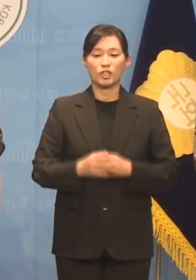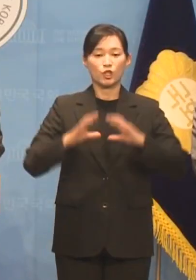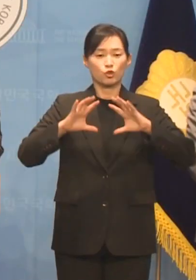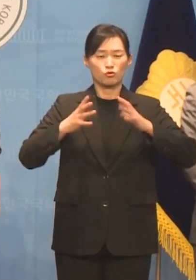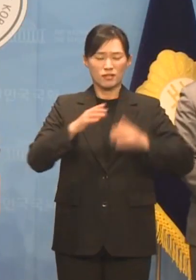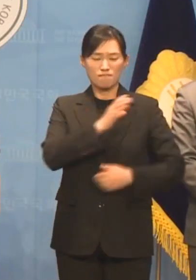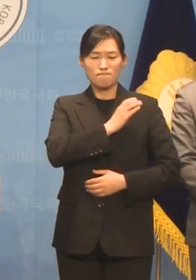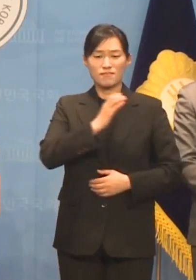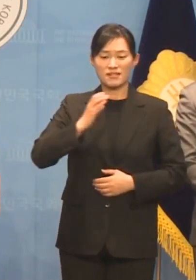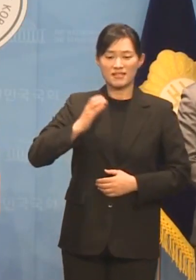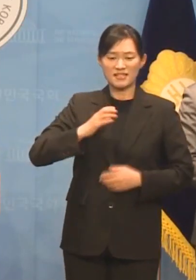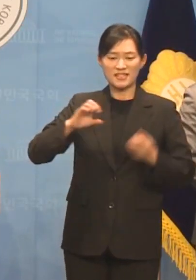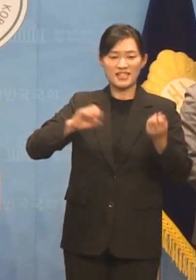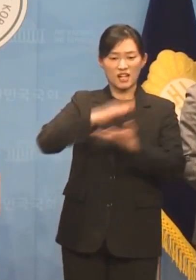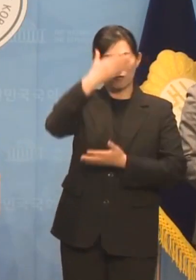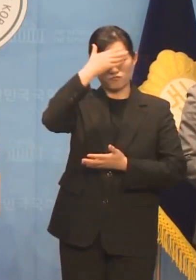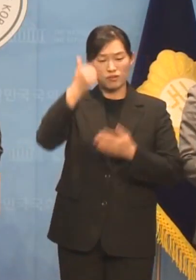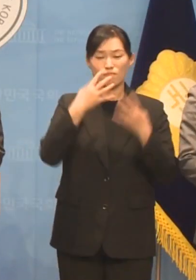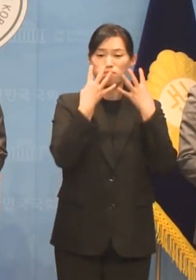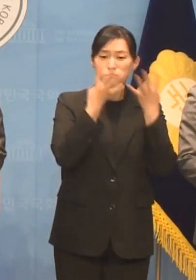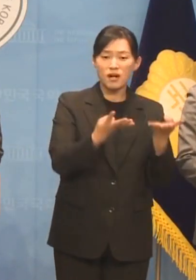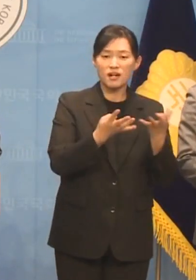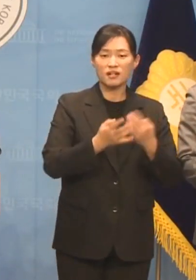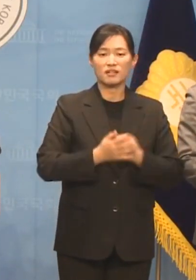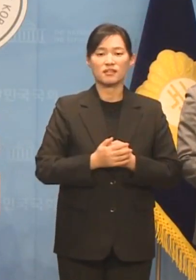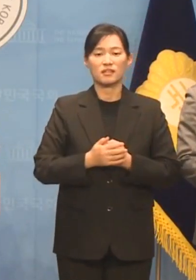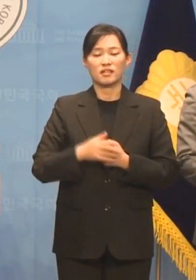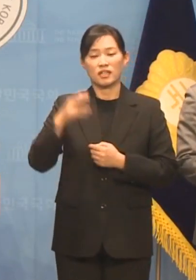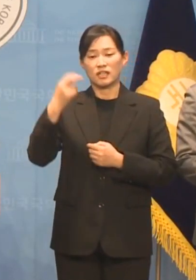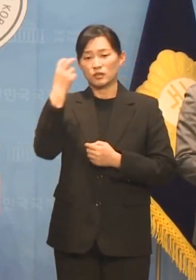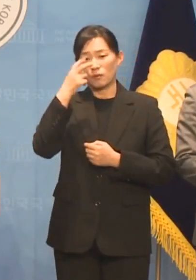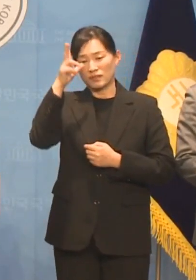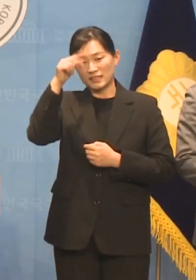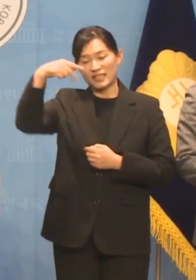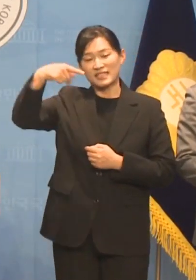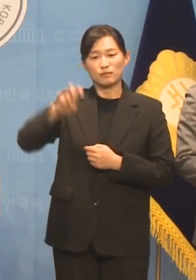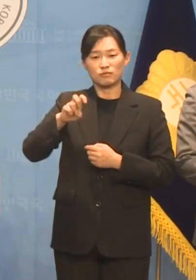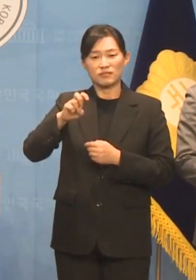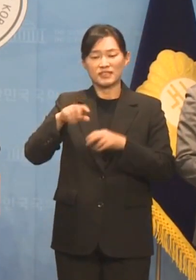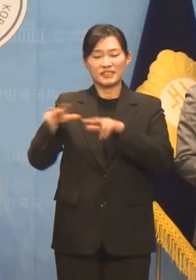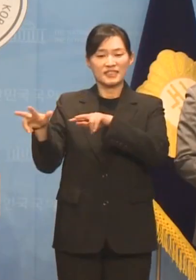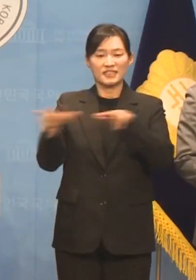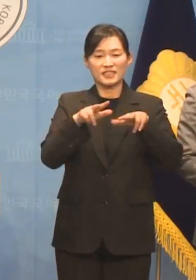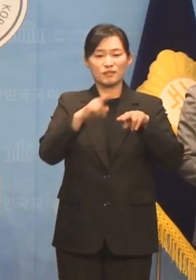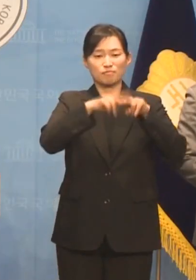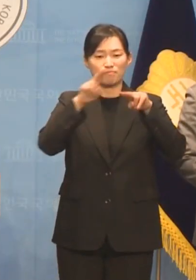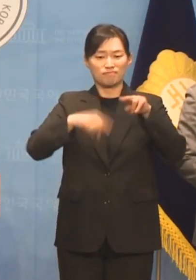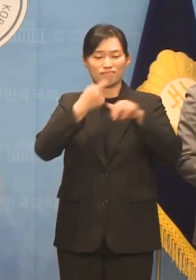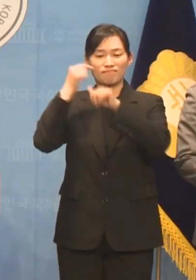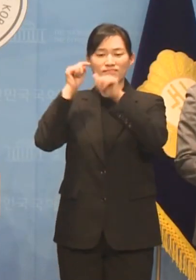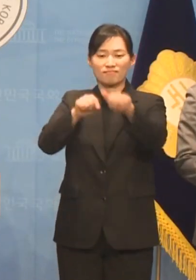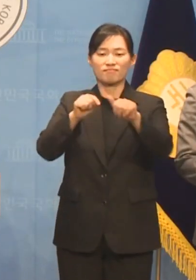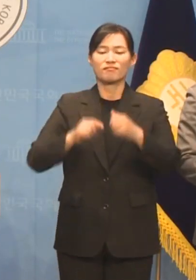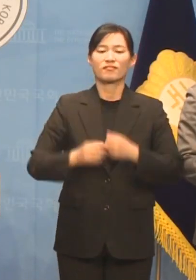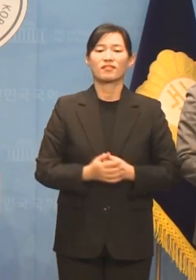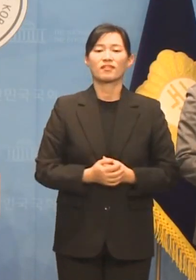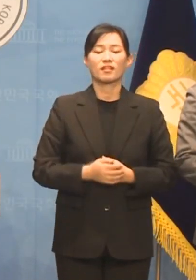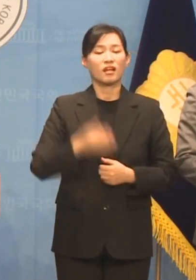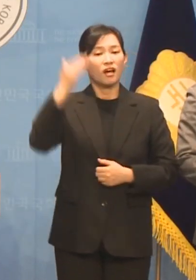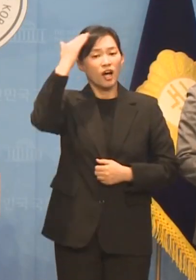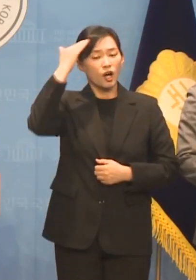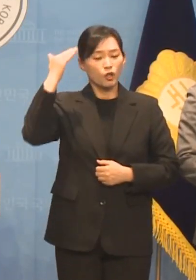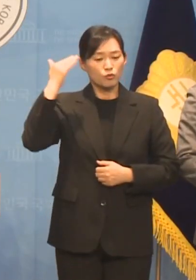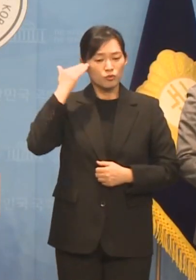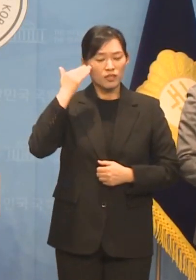국가를 배신하고 내란 수괴를 풀어준 내란 총장 심우정은 즉각 사퇴하라.